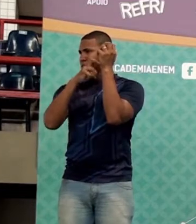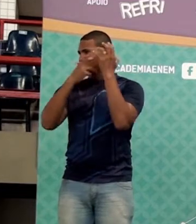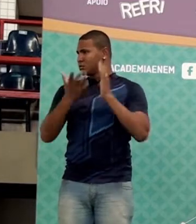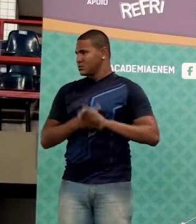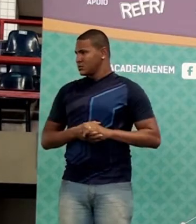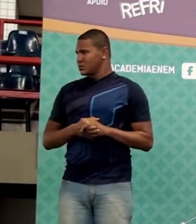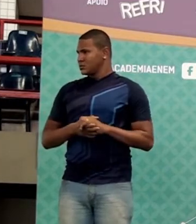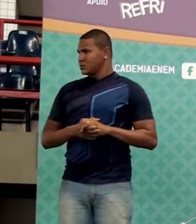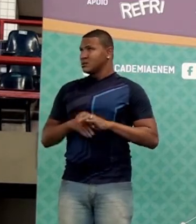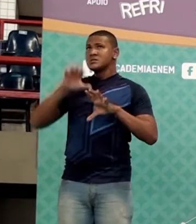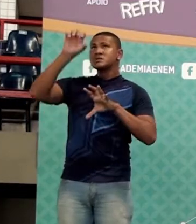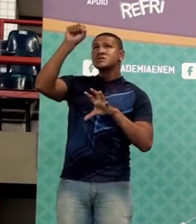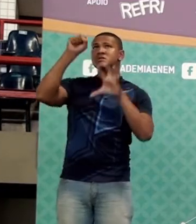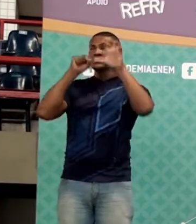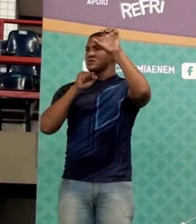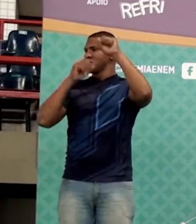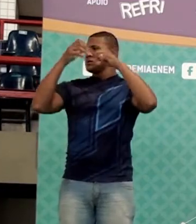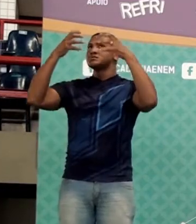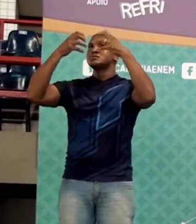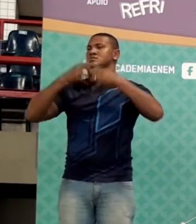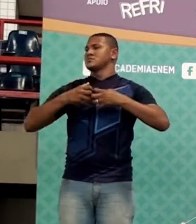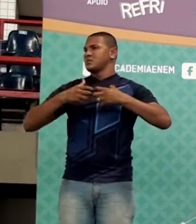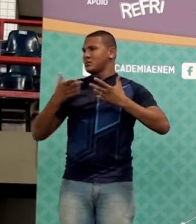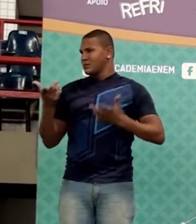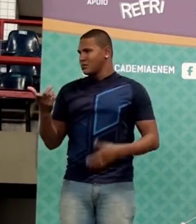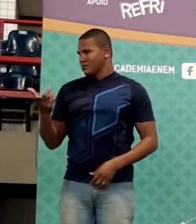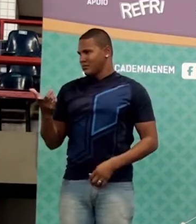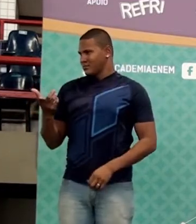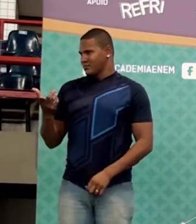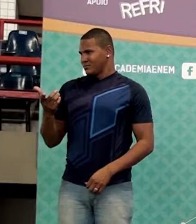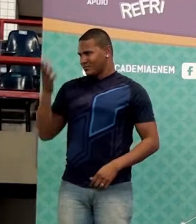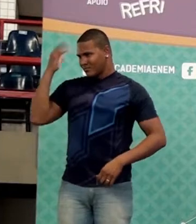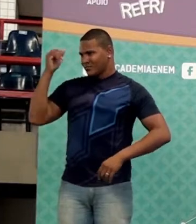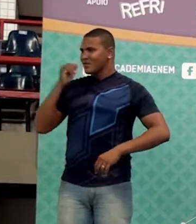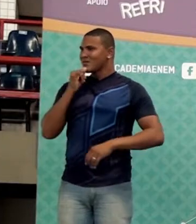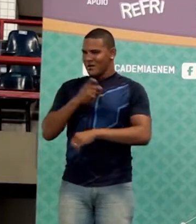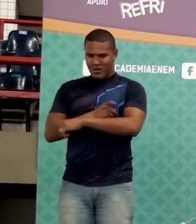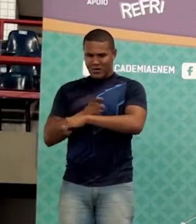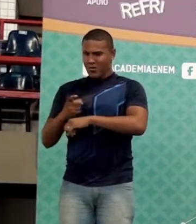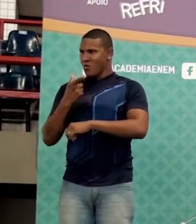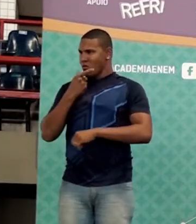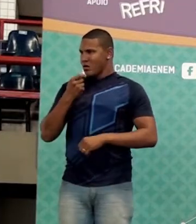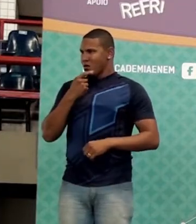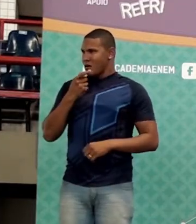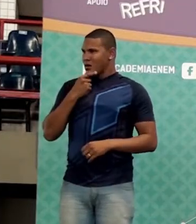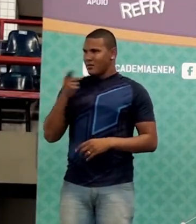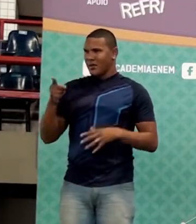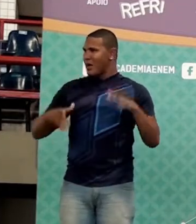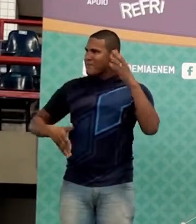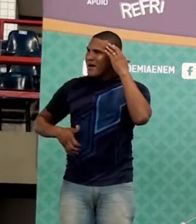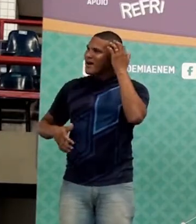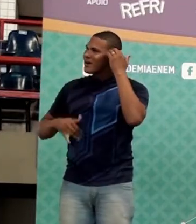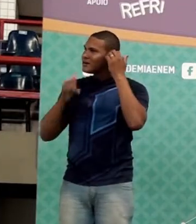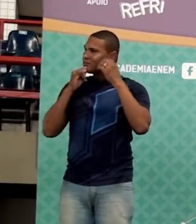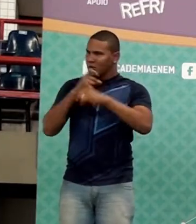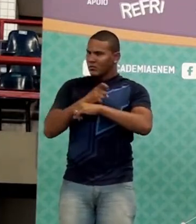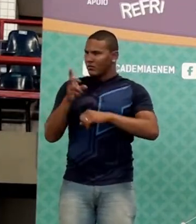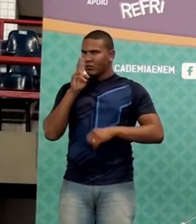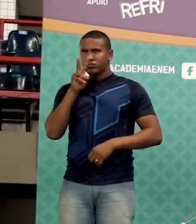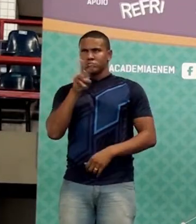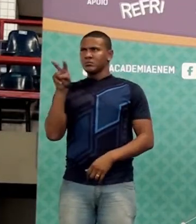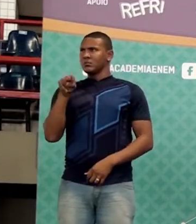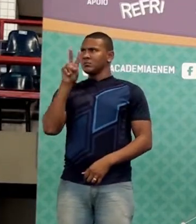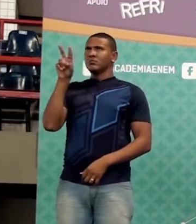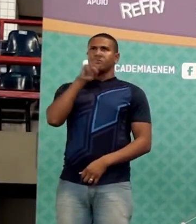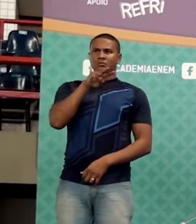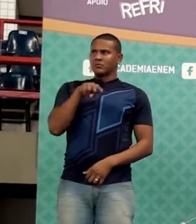uma barra para subir. Veja que o homem veio do macaco, e vocês veem o tanto que o macaco se exercita dentro de uma jaula. Ele não